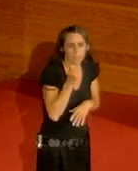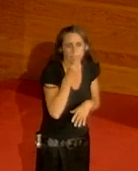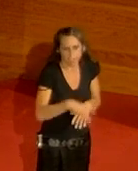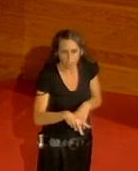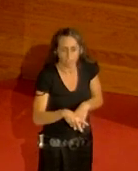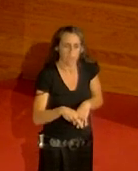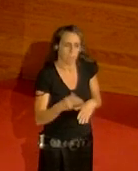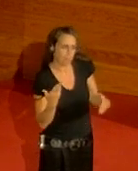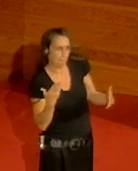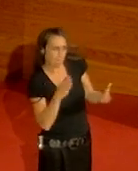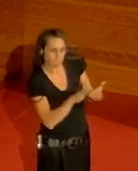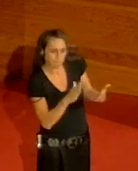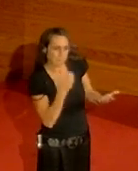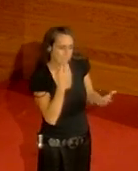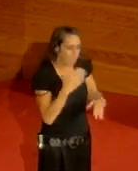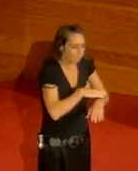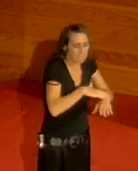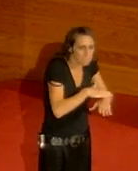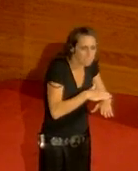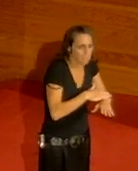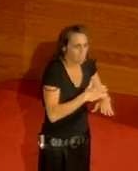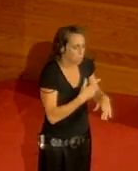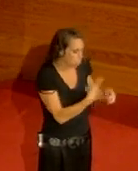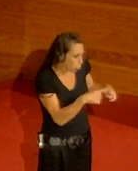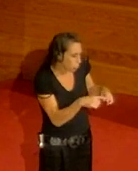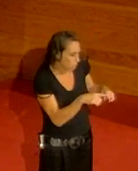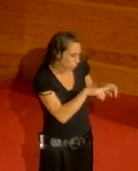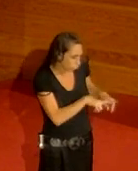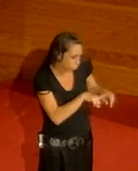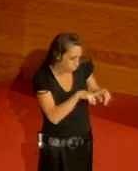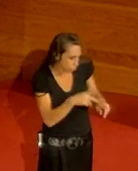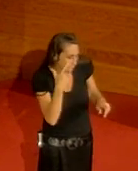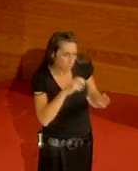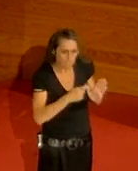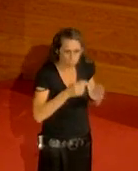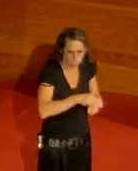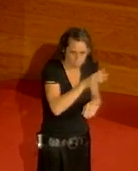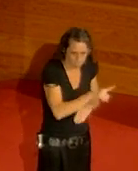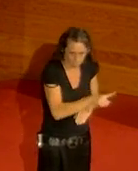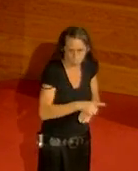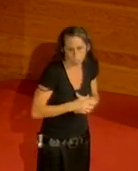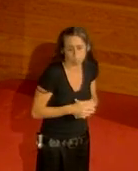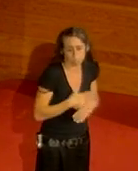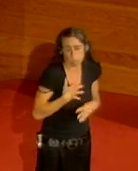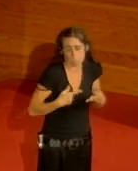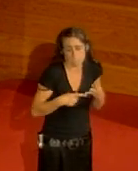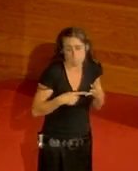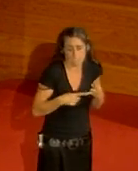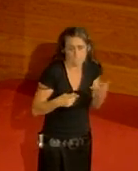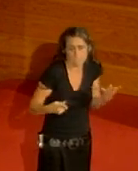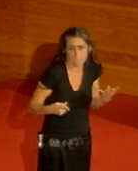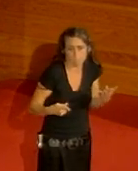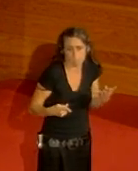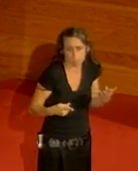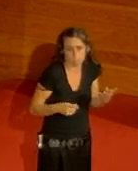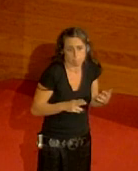revisan que todos todo lo que ocurra en un ministerio se cumpla la ley y lo que quieren es hacer los cargos políticos